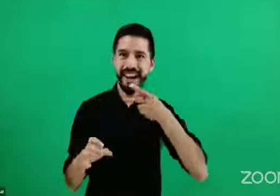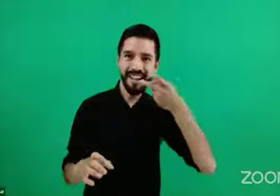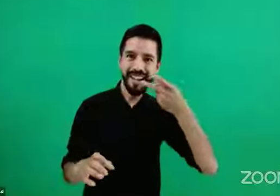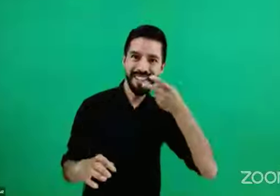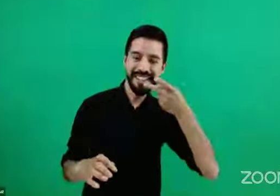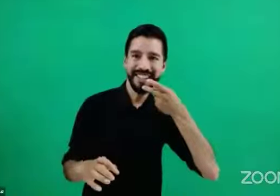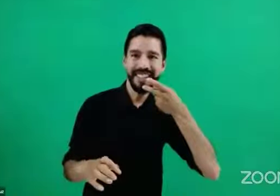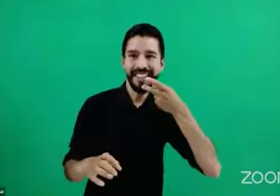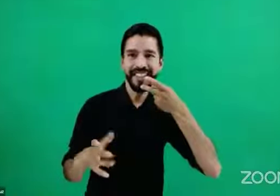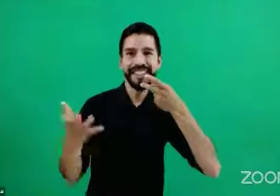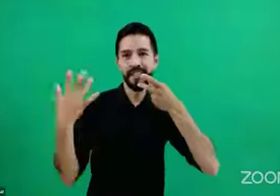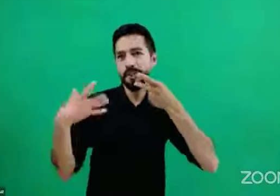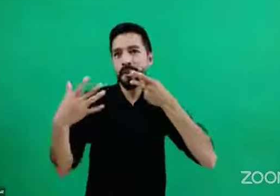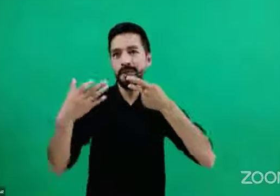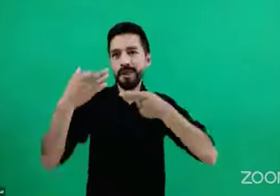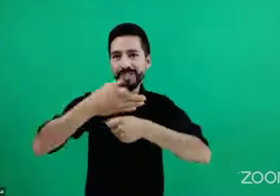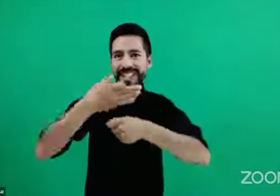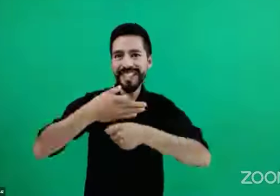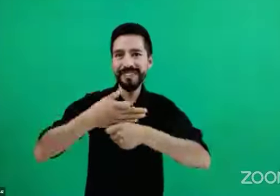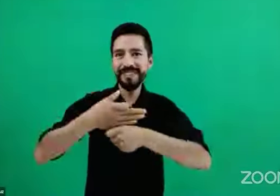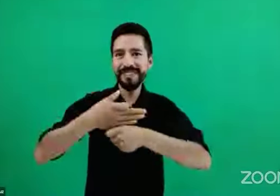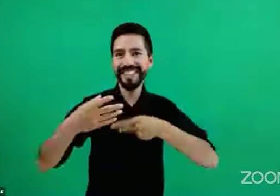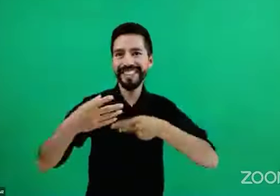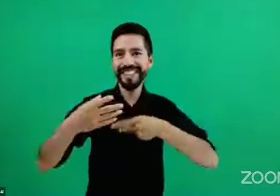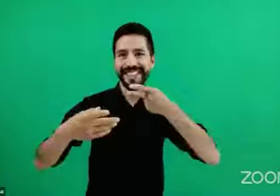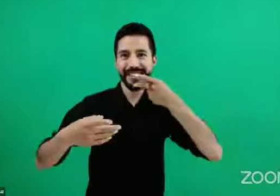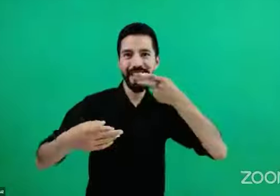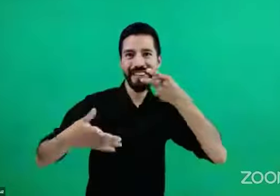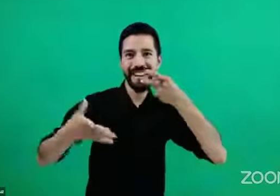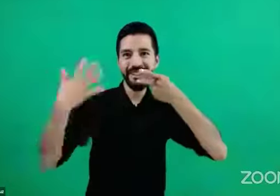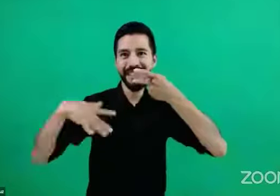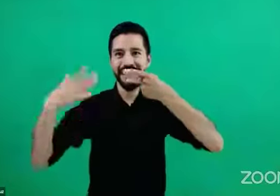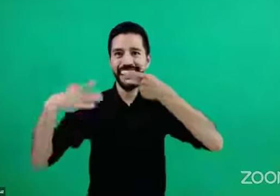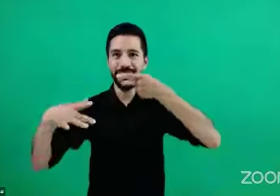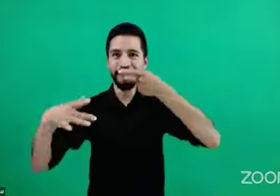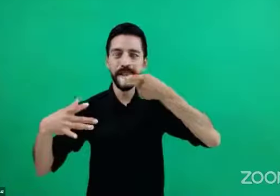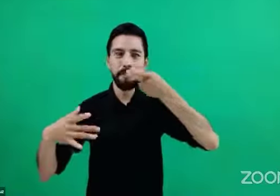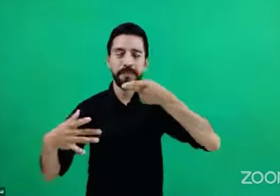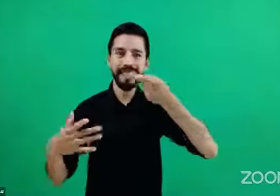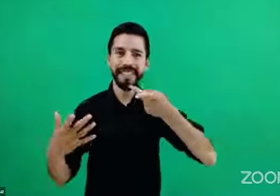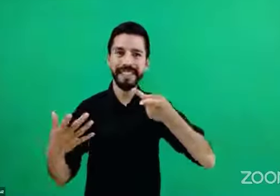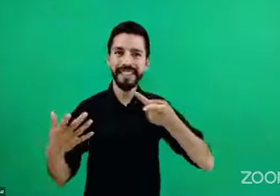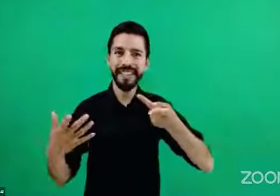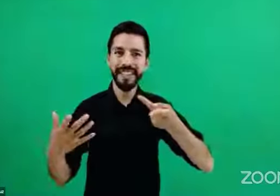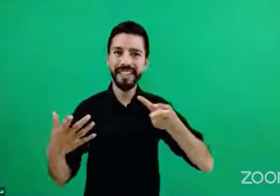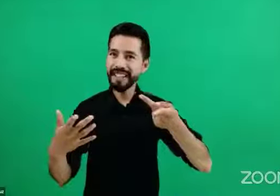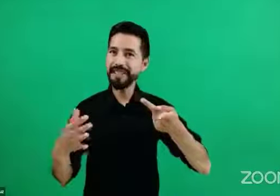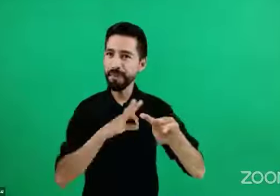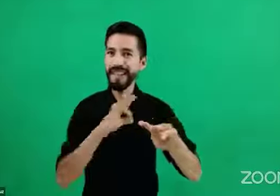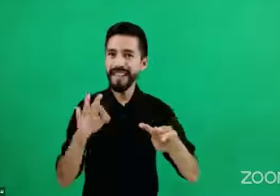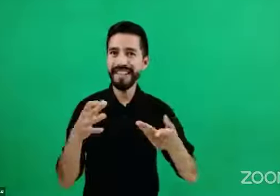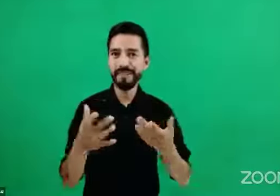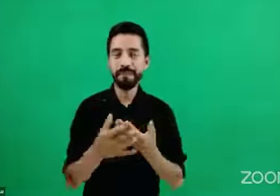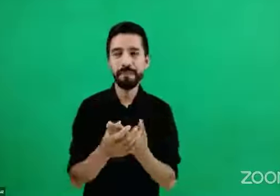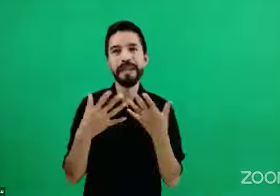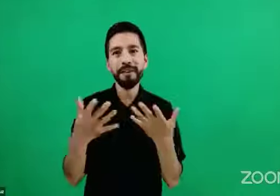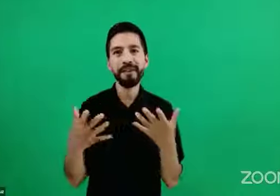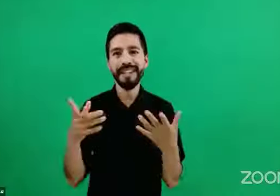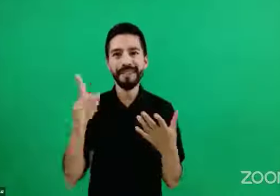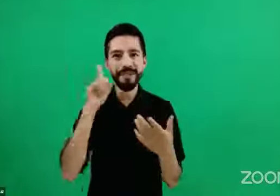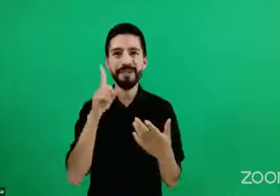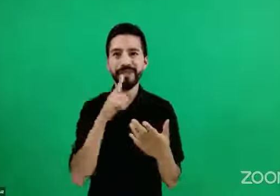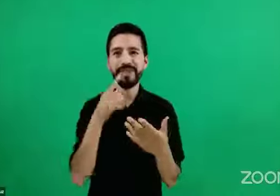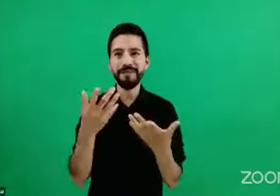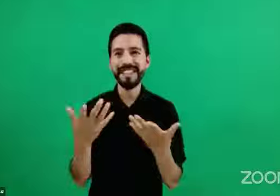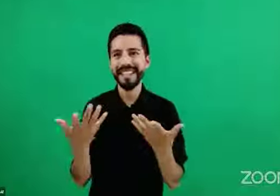es hablar, y es como lo que estoy haciendo ahorita, que estoy hablando y enseñando, que se pudiera hacer. ¿Por qué?